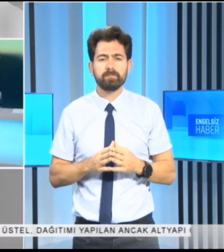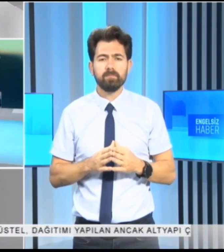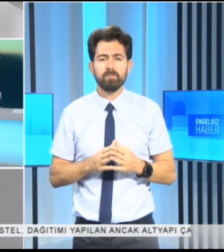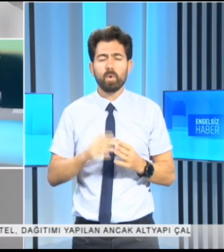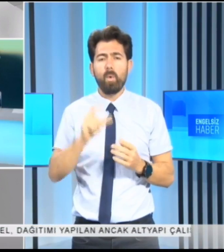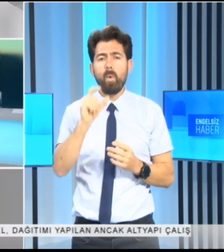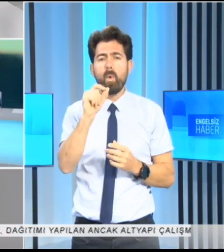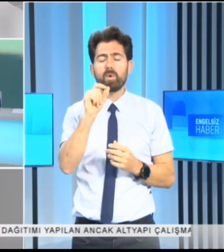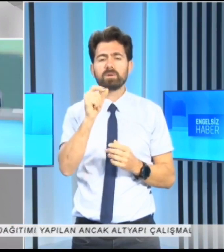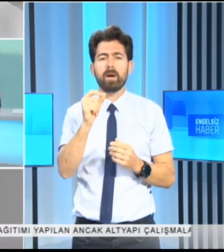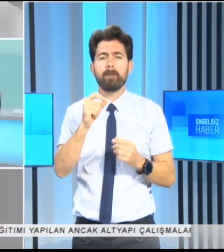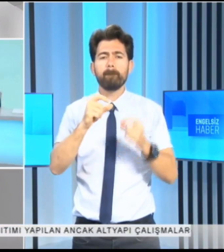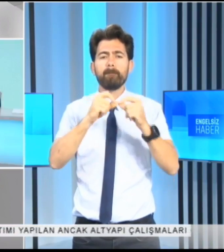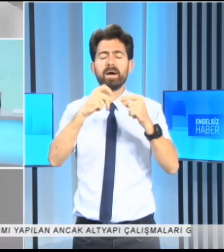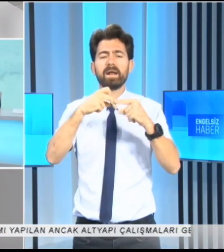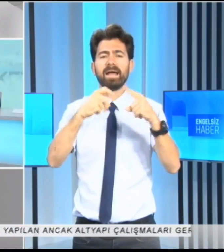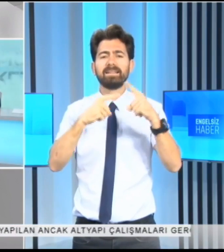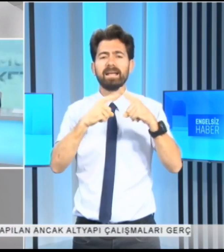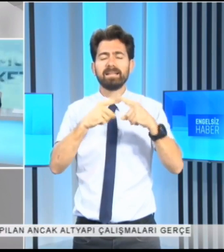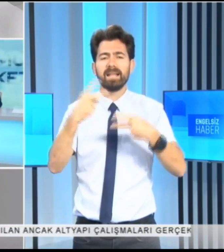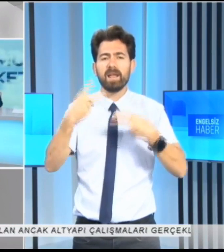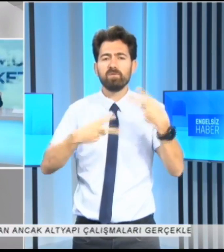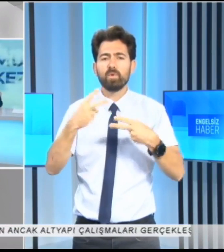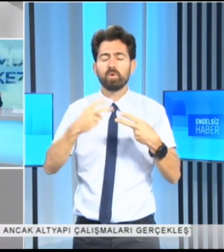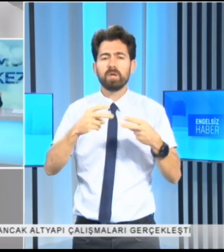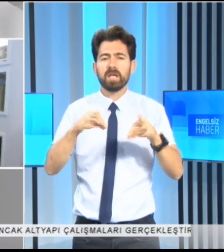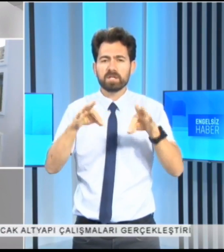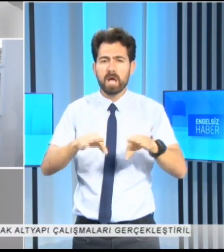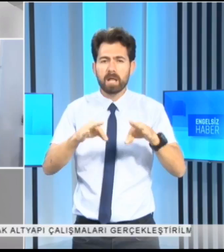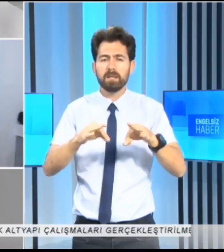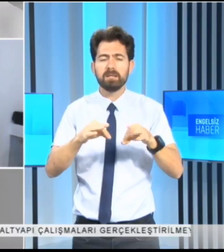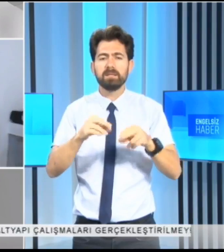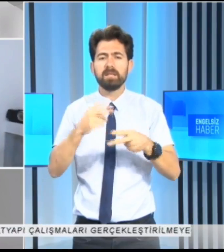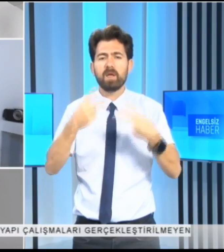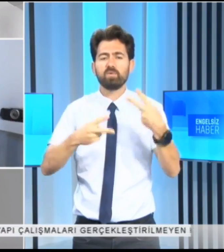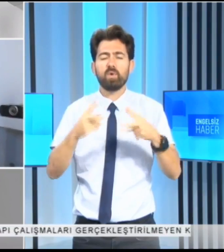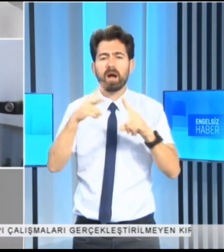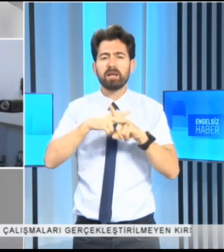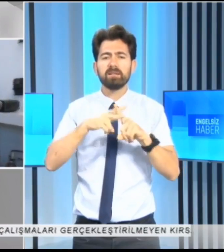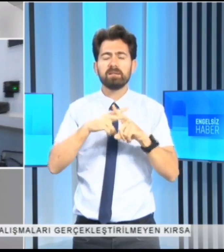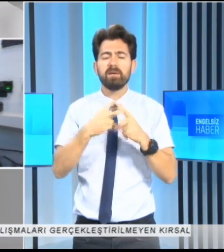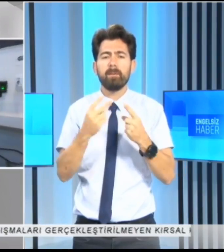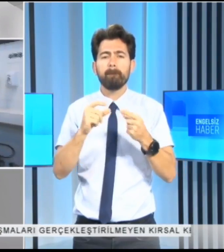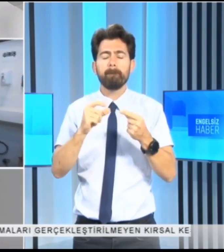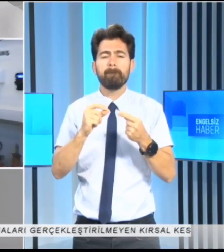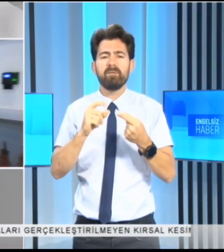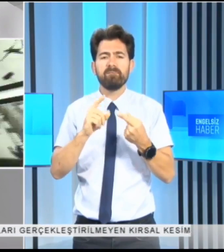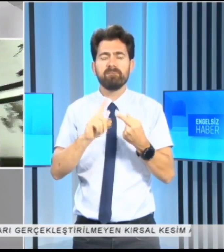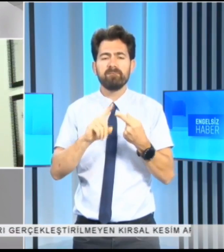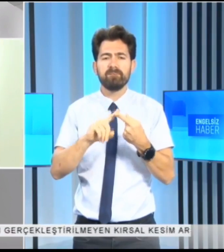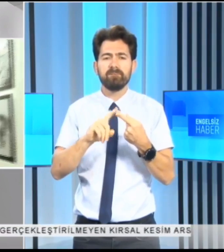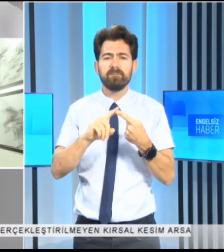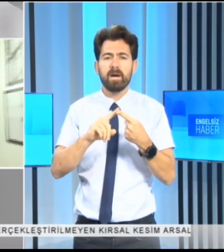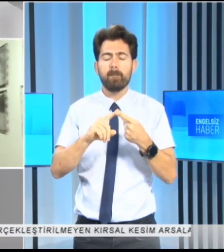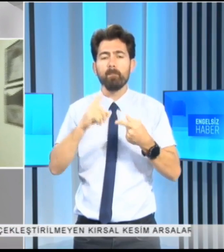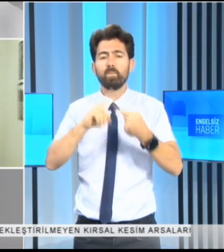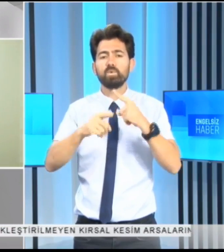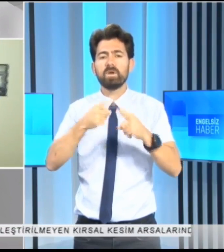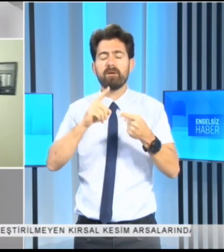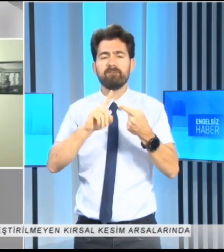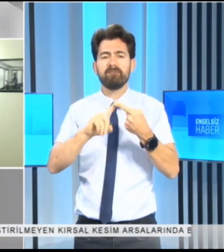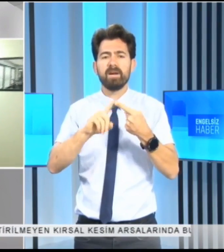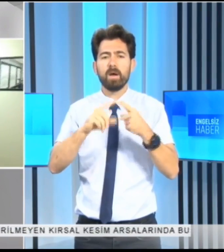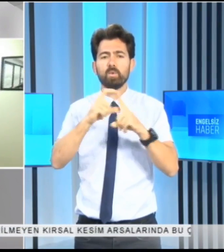beritede ise canlı yayına katıldı Yayıncılık Müzesi ile döngü isimli resim